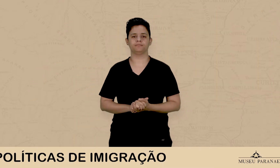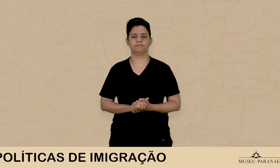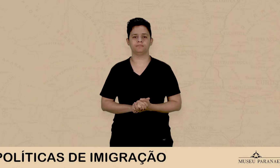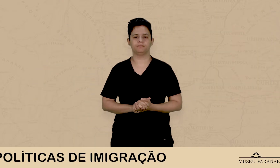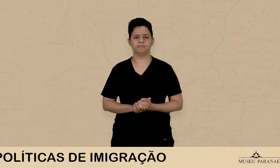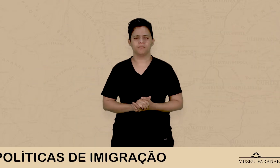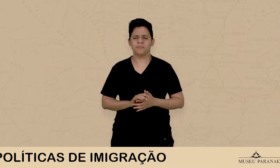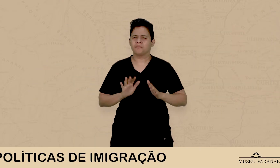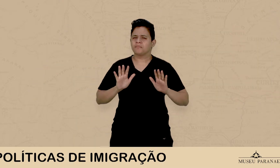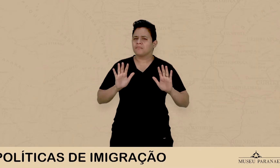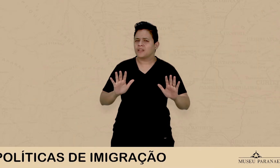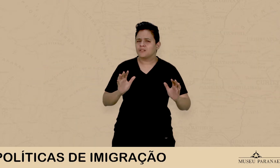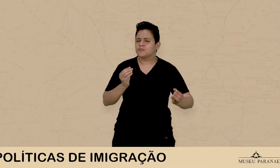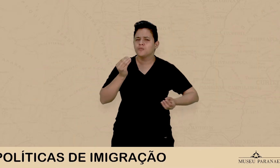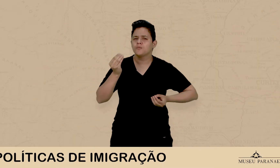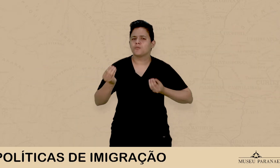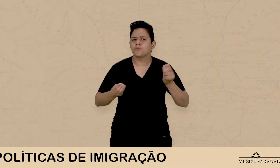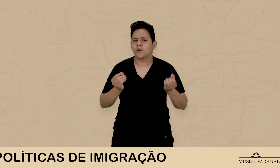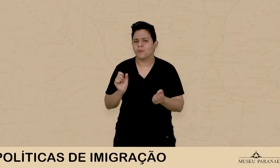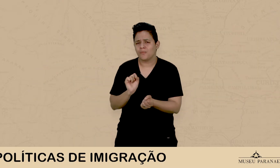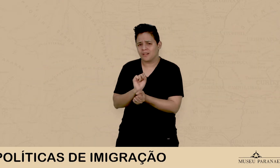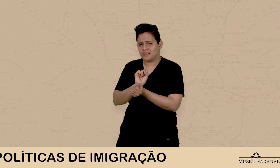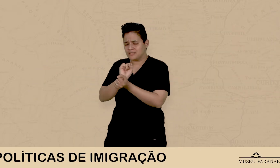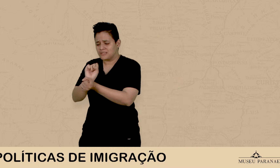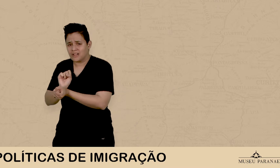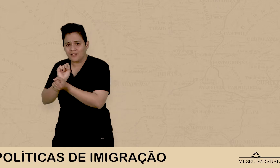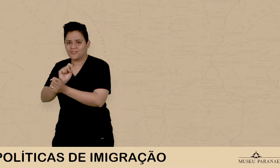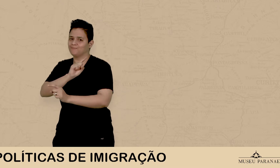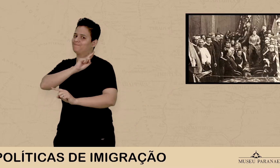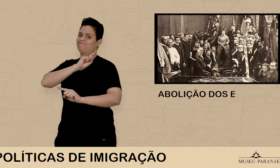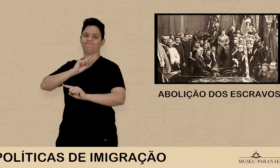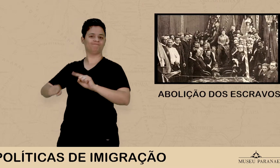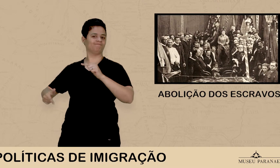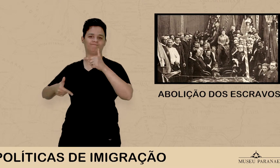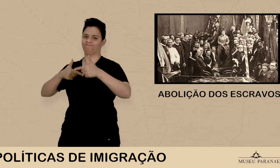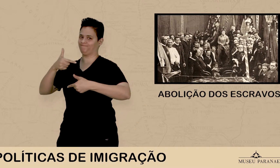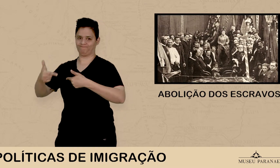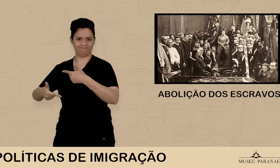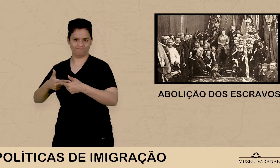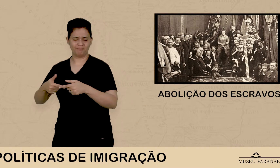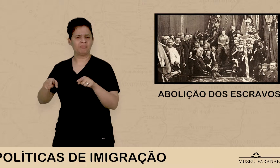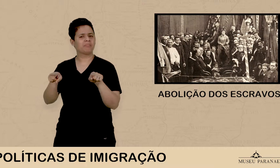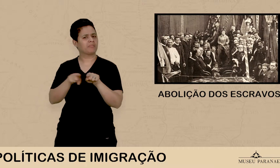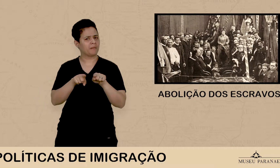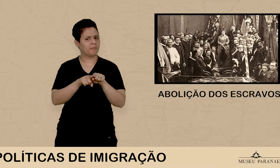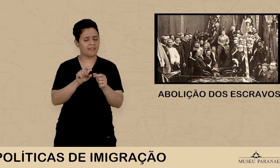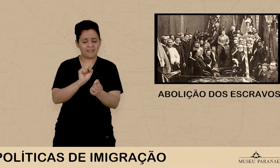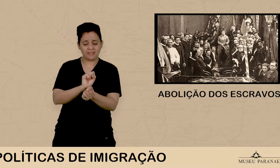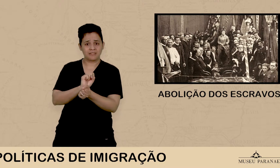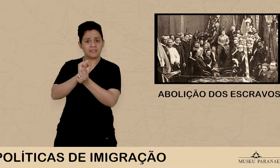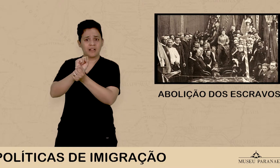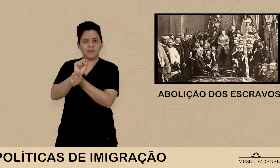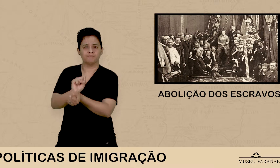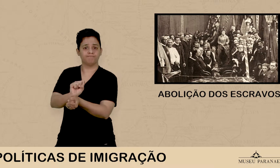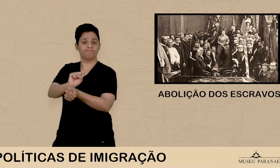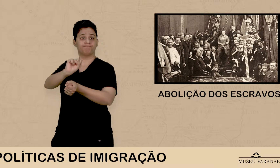Com a proibição do tráfico de africanos escravizados e a abolição da escravatura, a